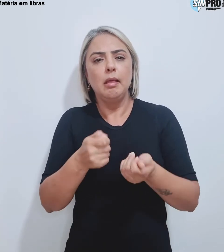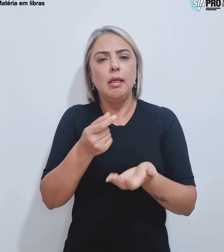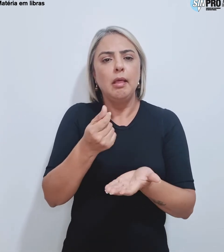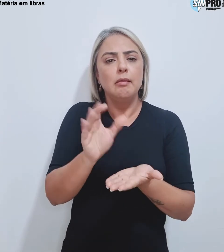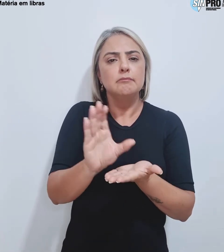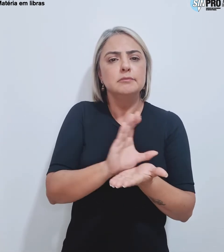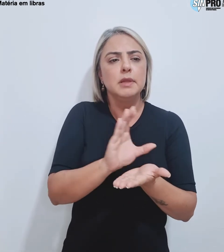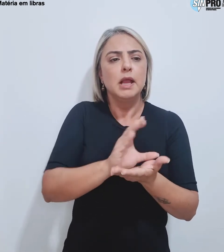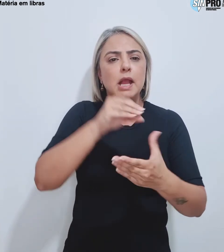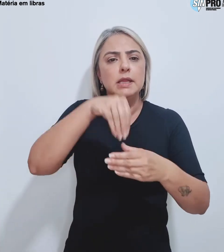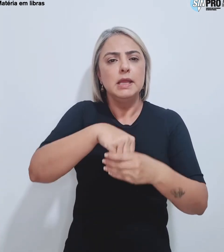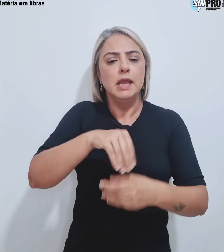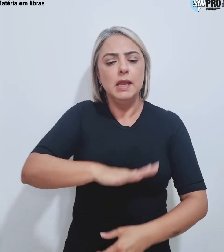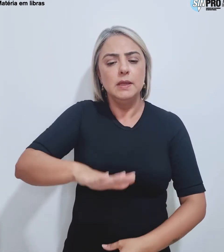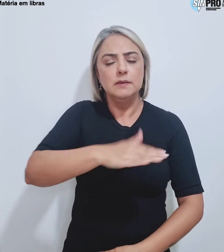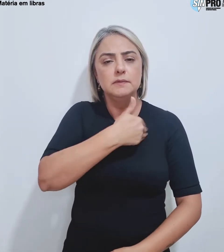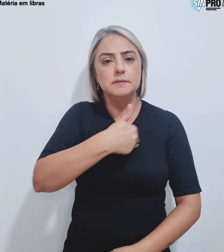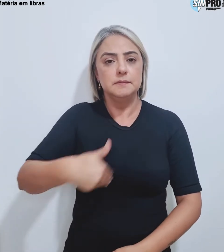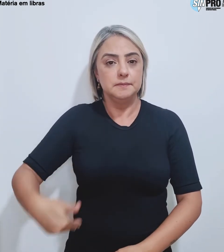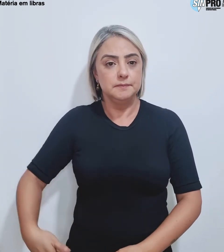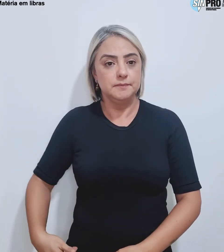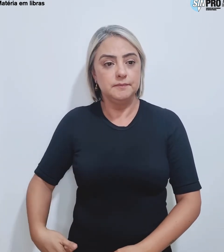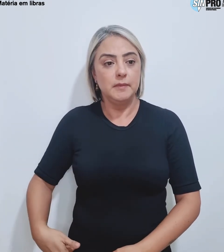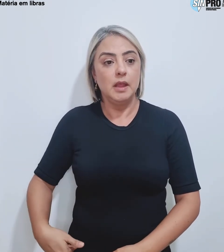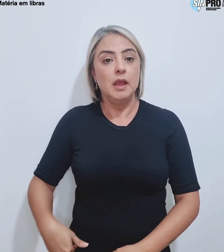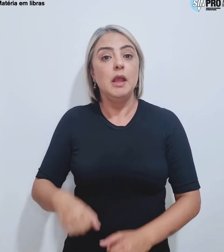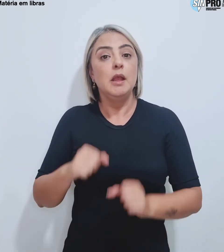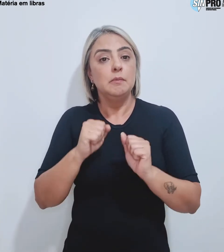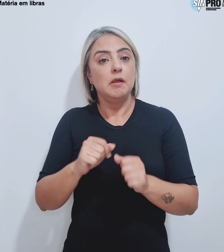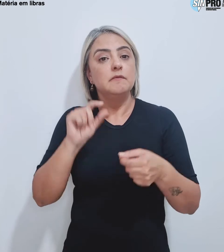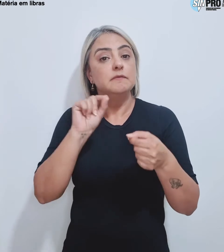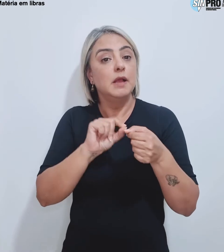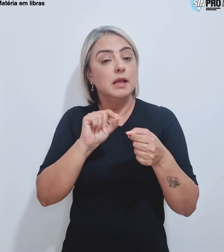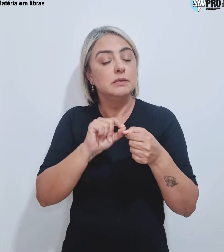manejarem recursos dentro do setor público para poder